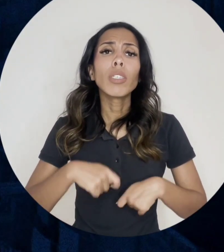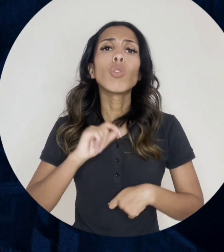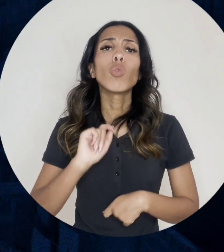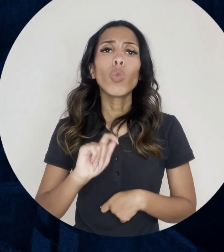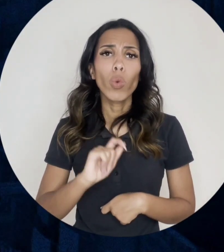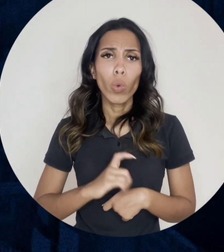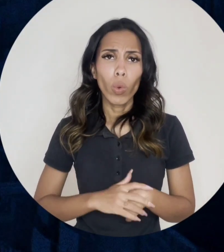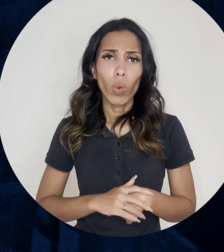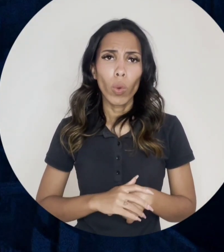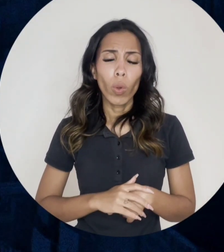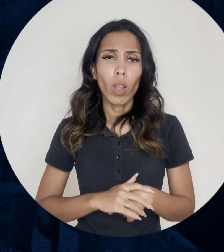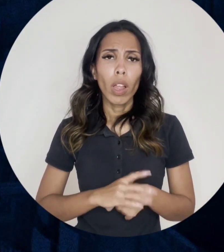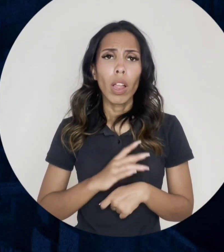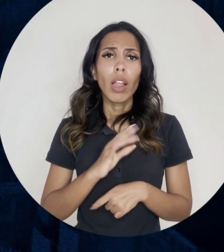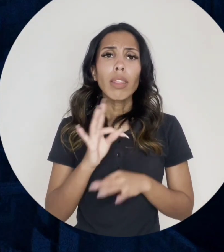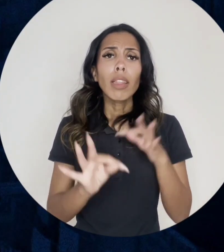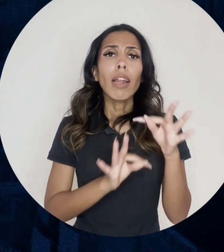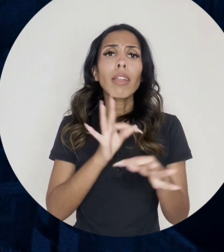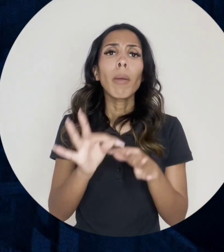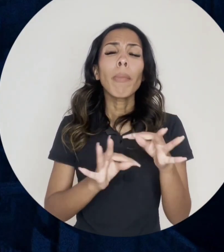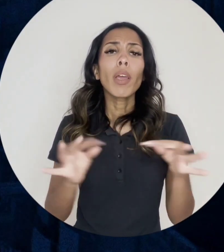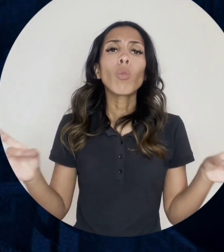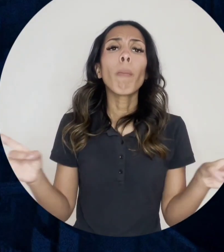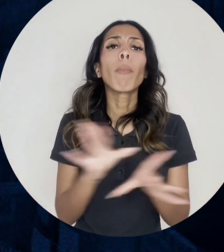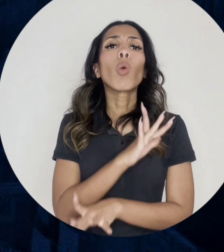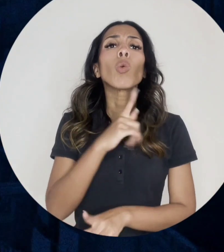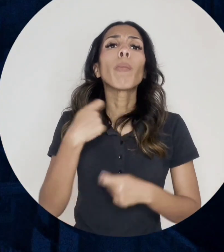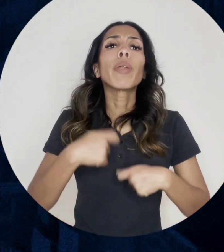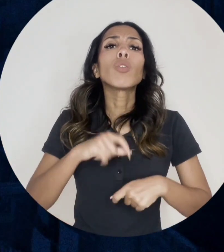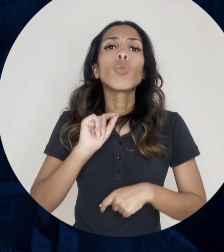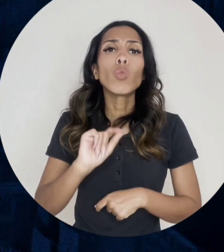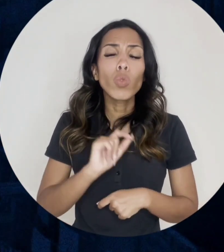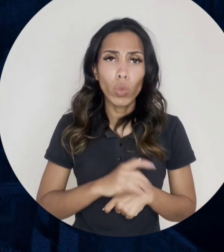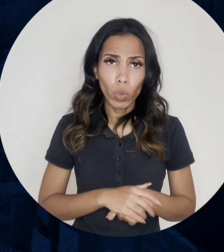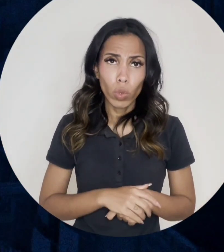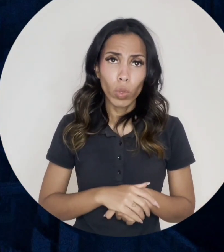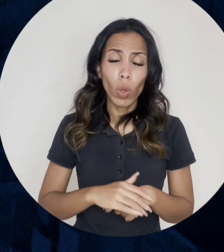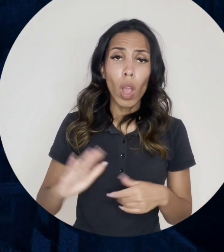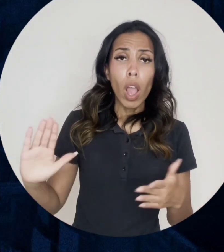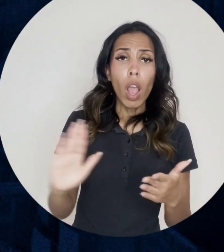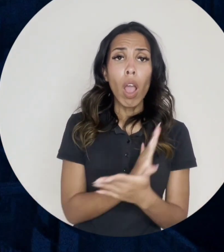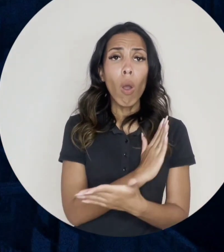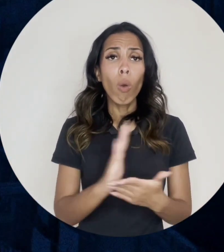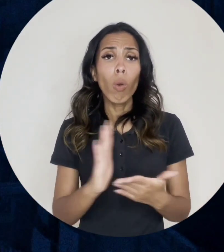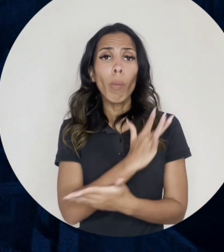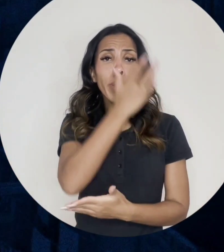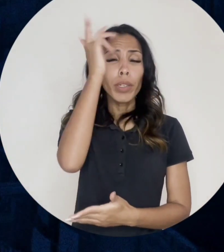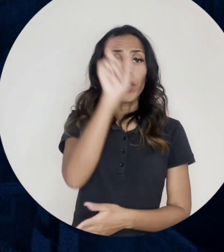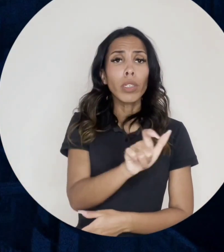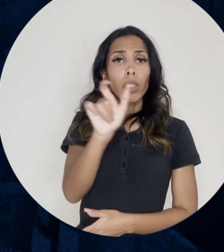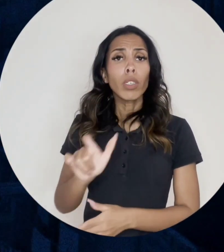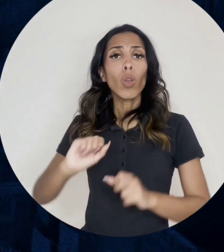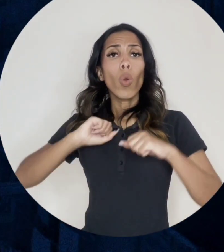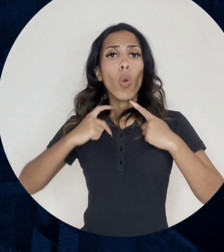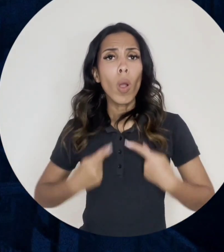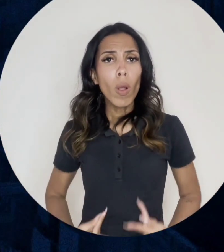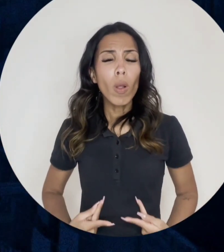conseguir terminar o seu tratamento de algumas pessoas